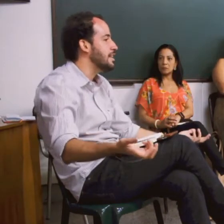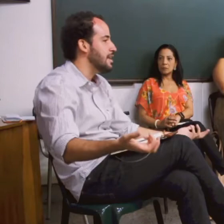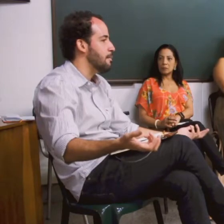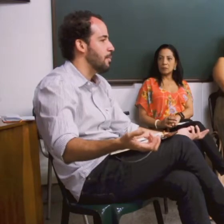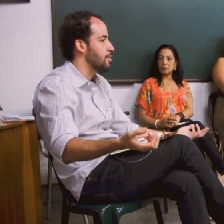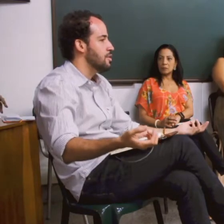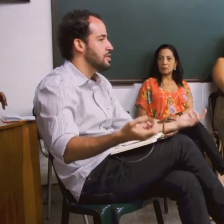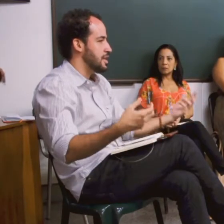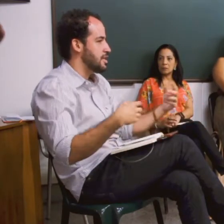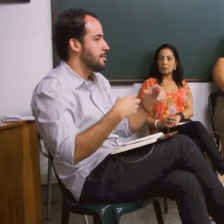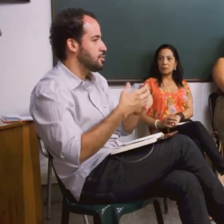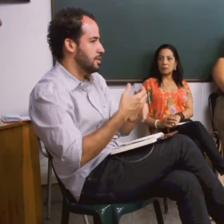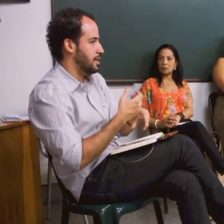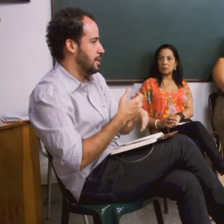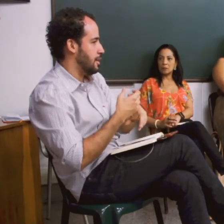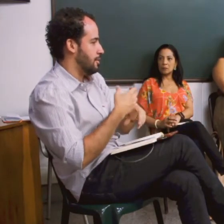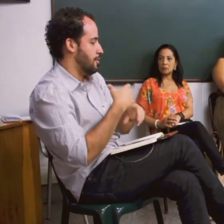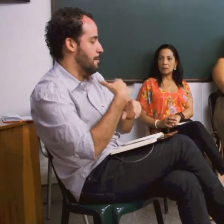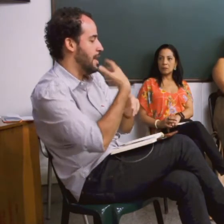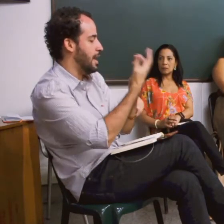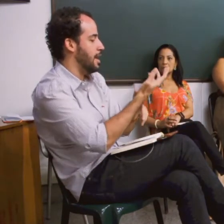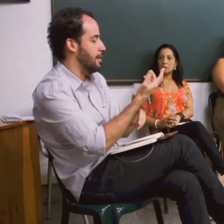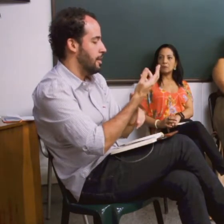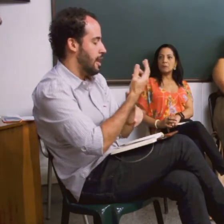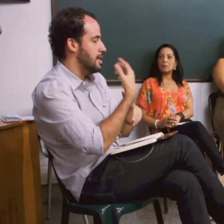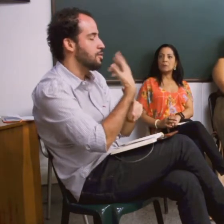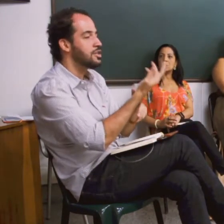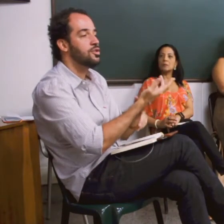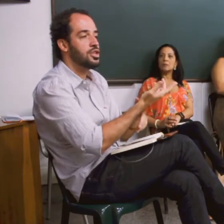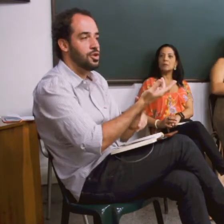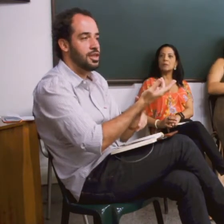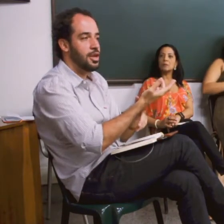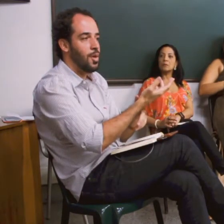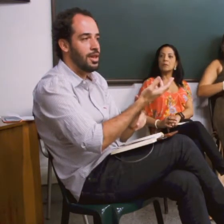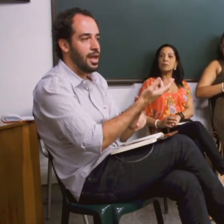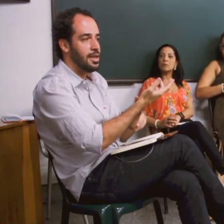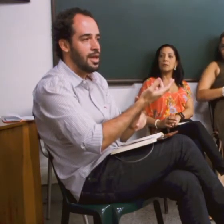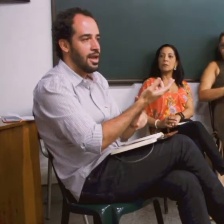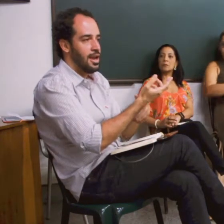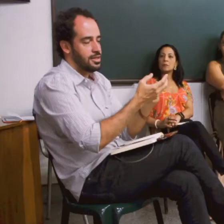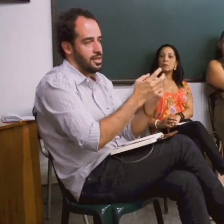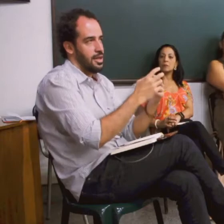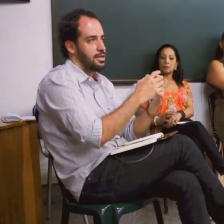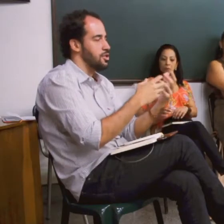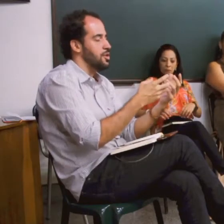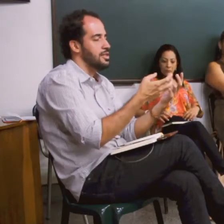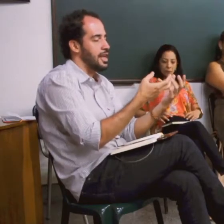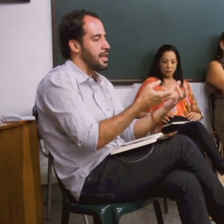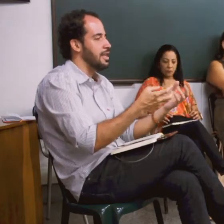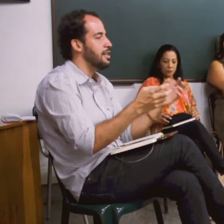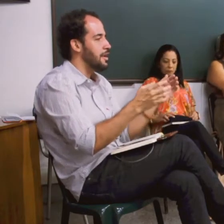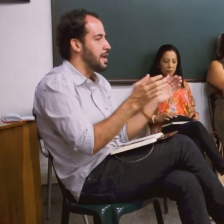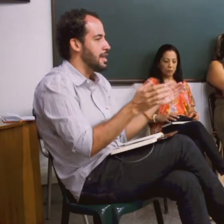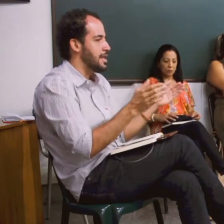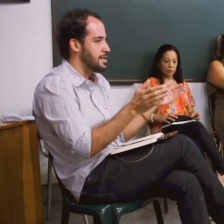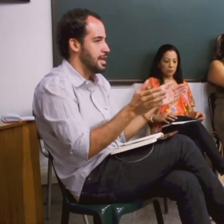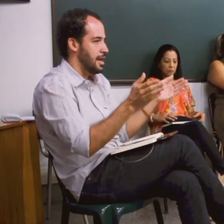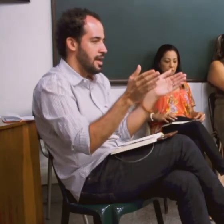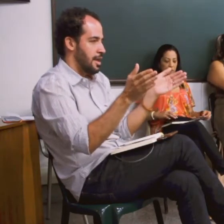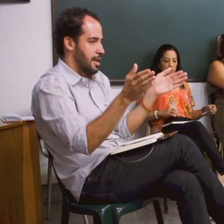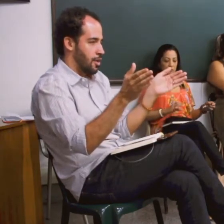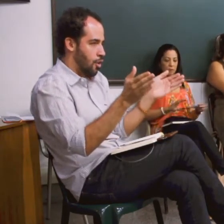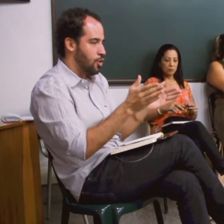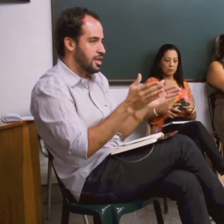indefinida en el tiempo. Si quisiéramos converger hacia unas condiciones de igualdad, las acciones de equidad deberían